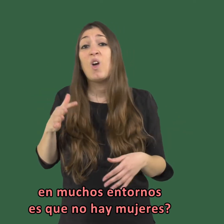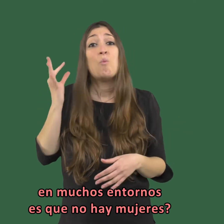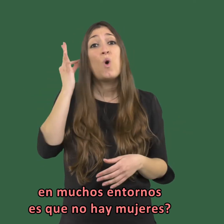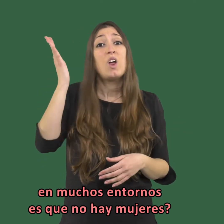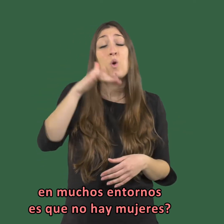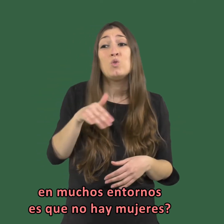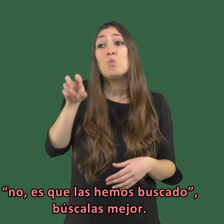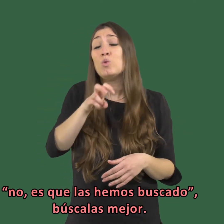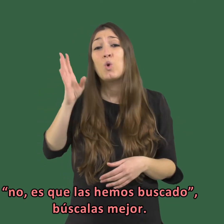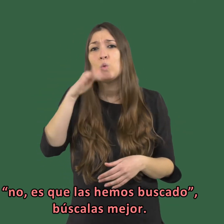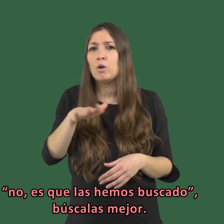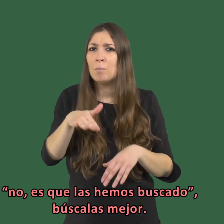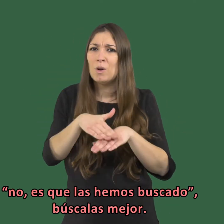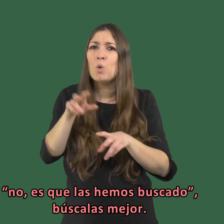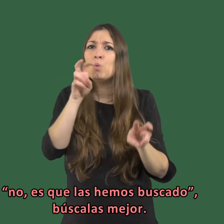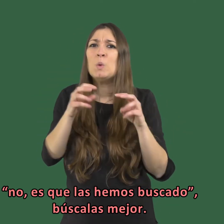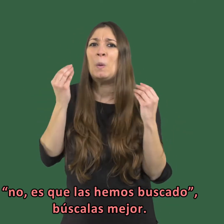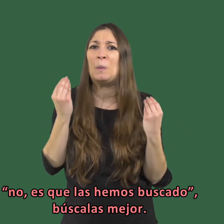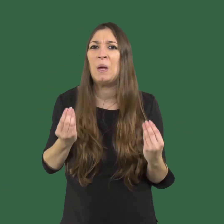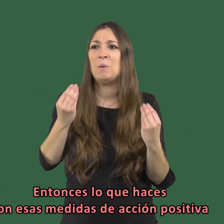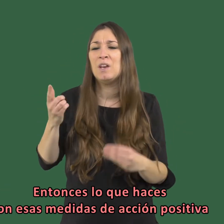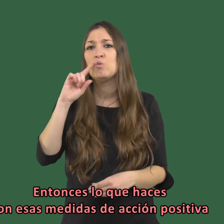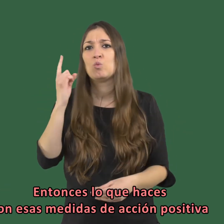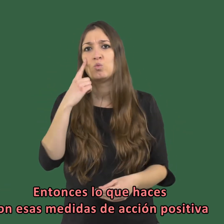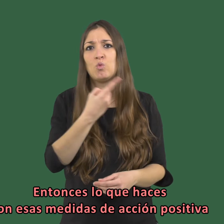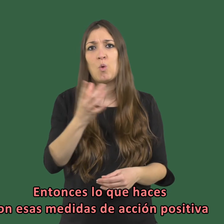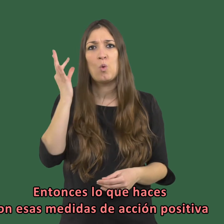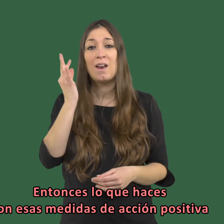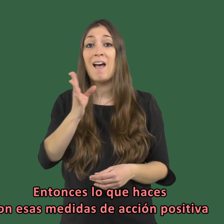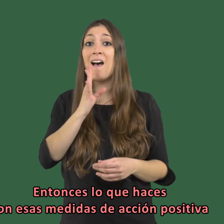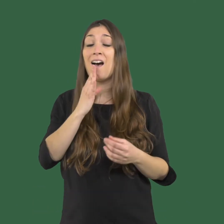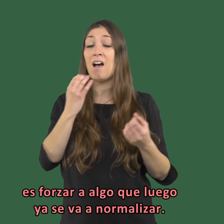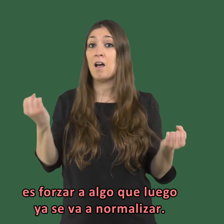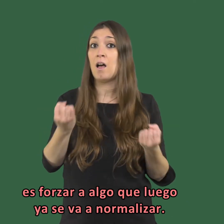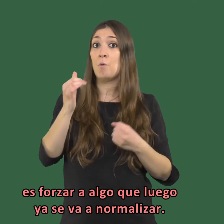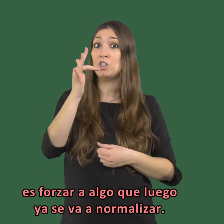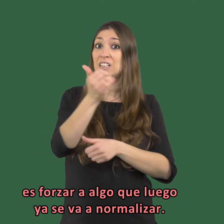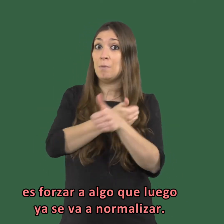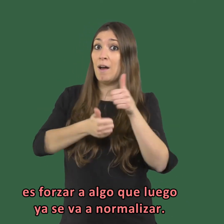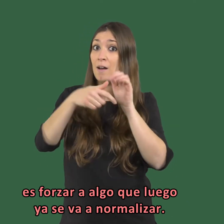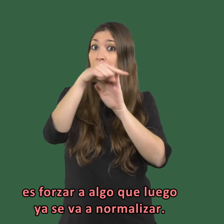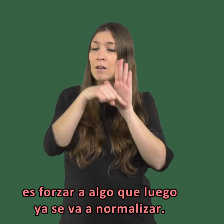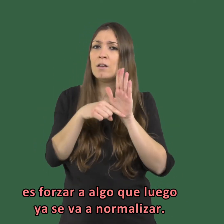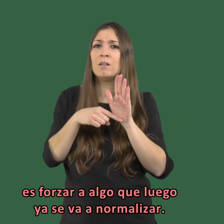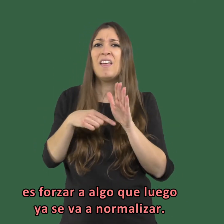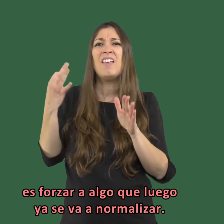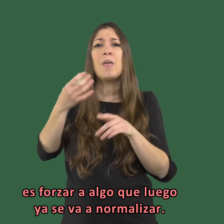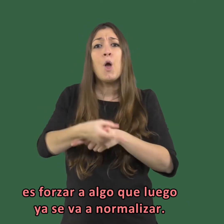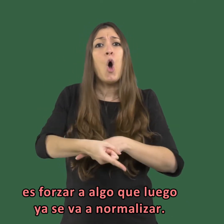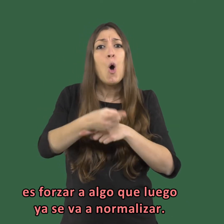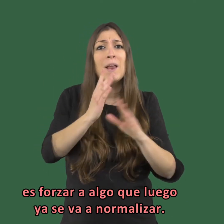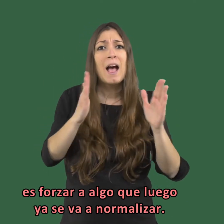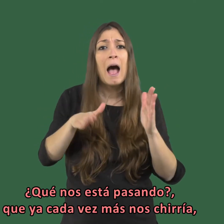no hay mujeres, no es que las hemos buscado, no, pues búscalas mejor. Entonces lo que haces con esas medidas de acción positiva es forzar a algo que luego ya se